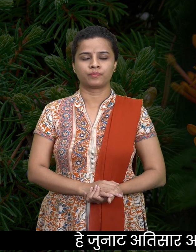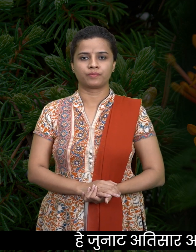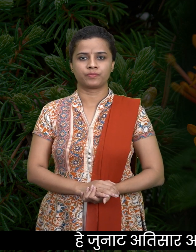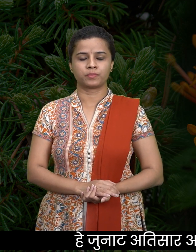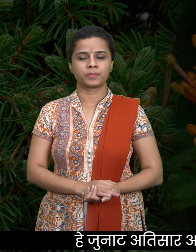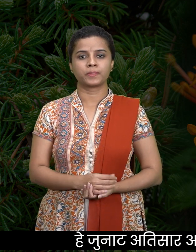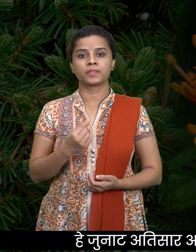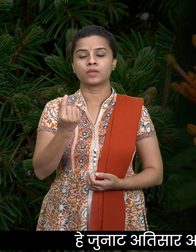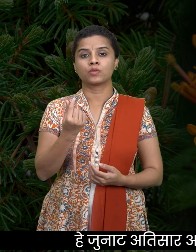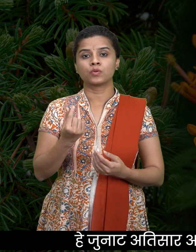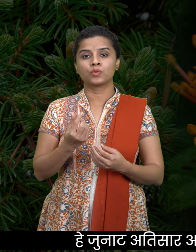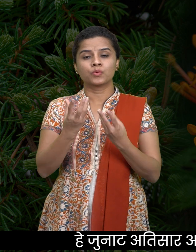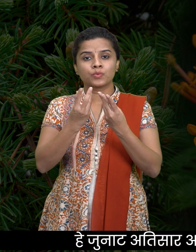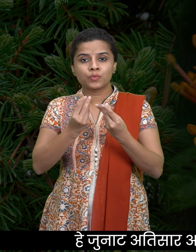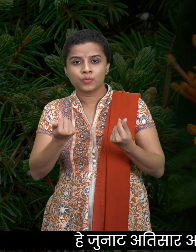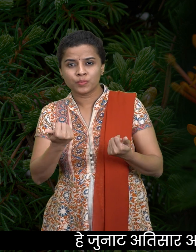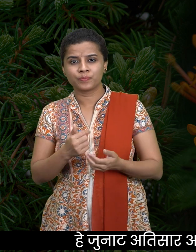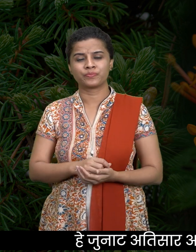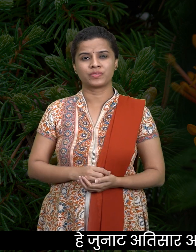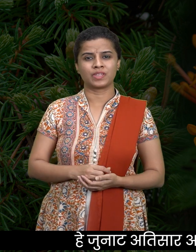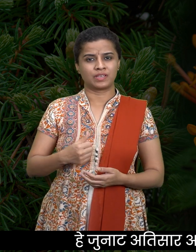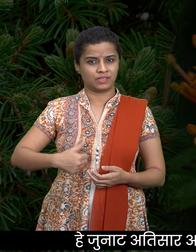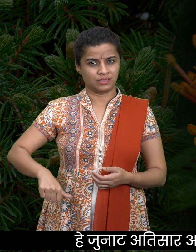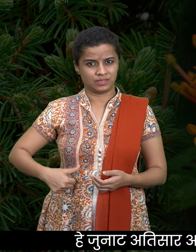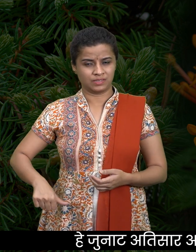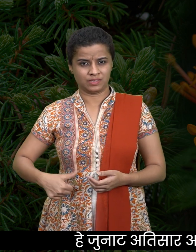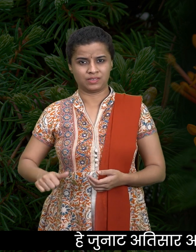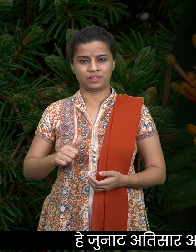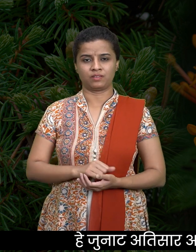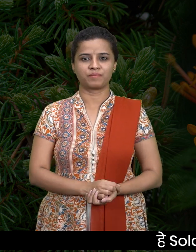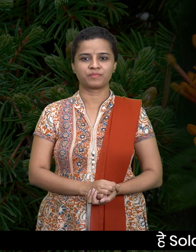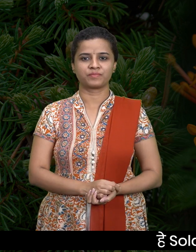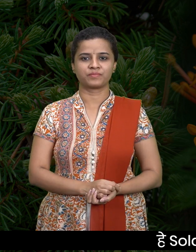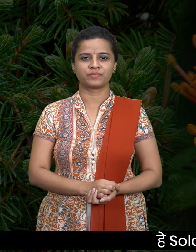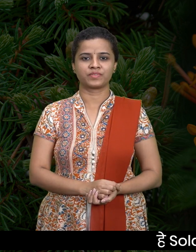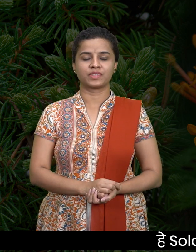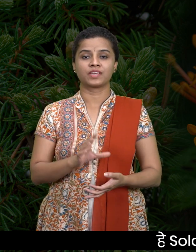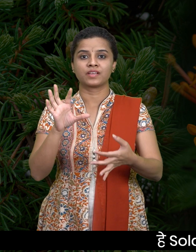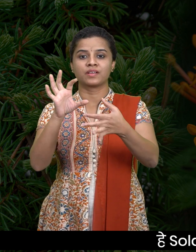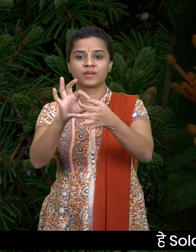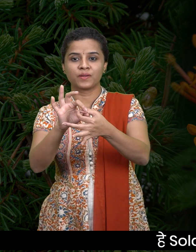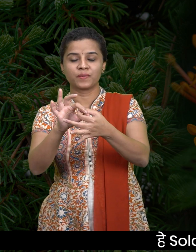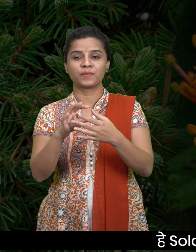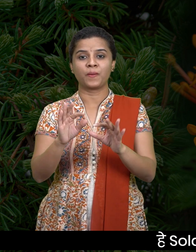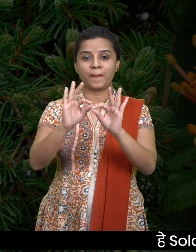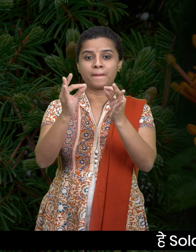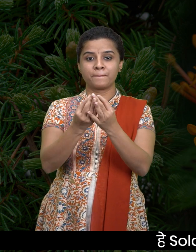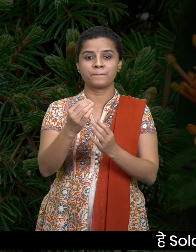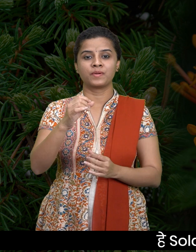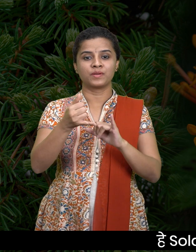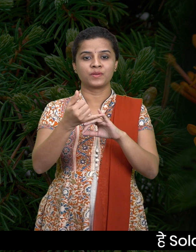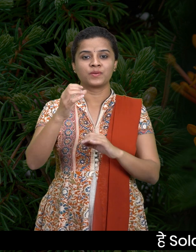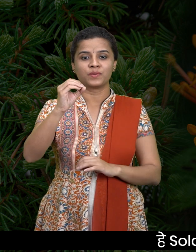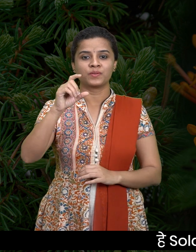हे जुनाट अतिसार आणि आमांश बरे करण्यासाठी वापरले जाते. हे सोलॅनिसिया कुटुंबातील आहे.